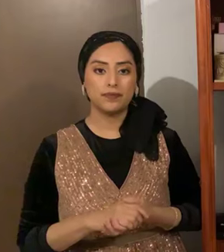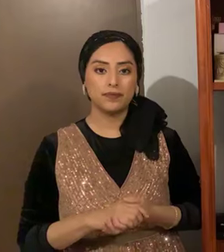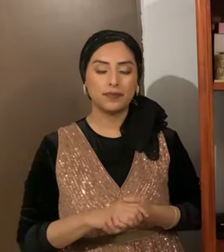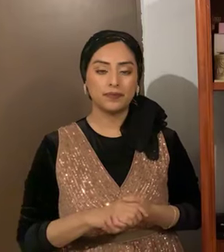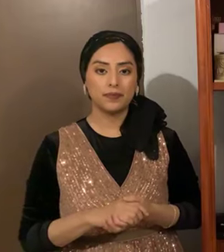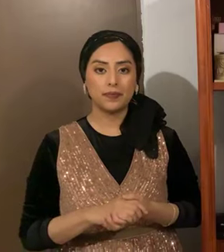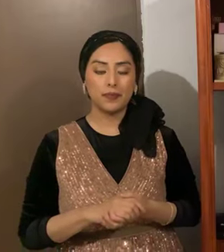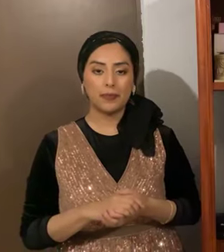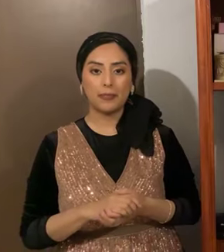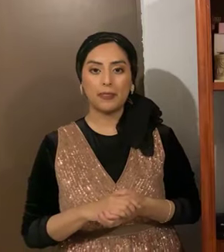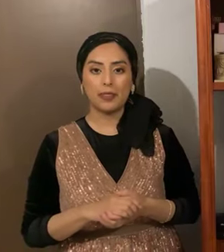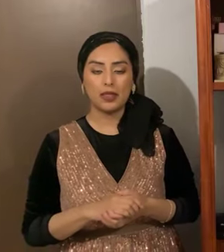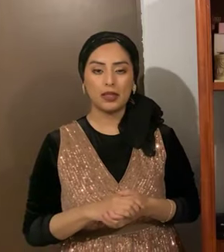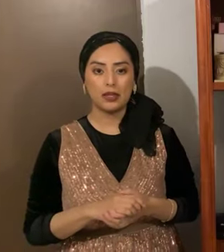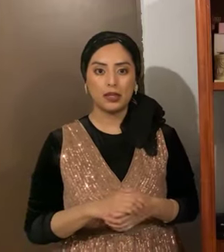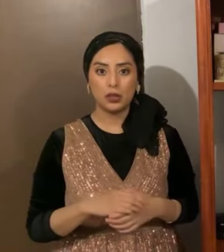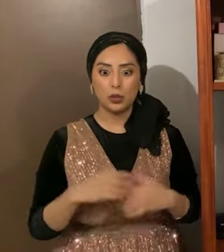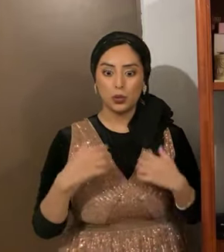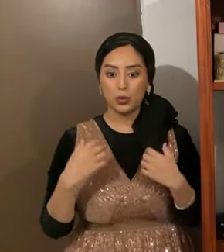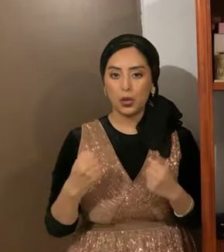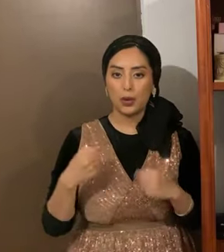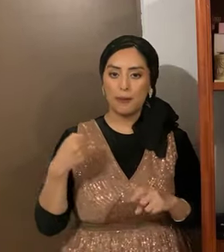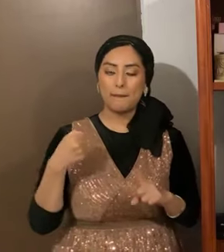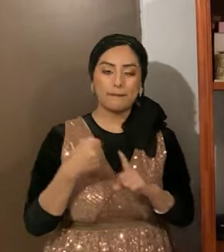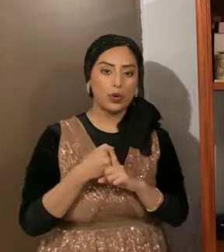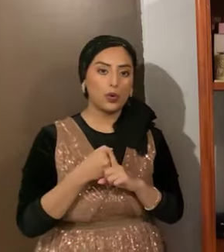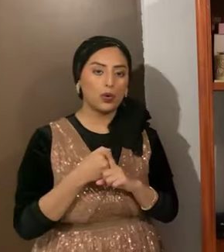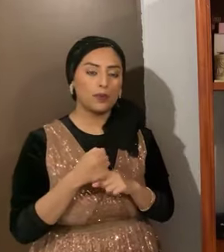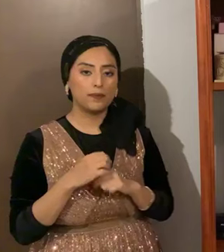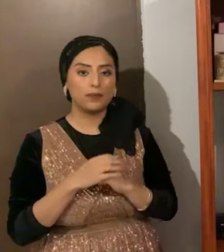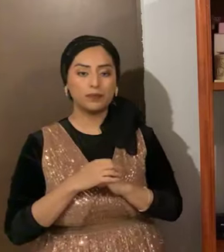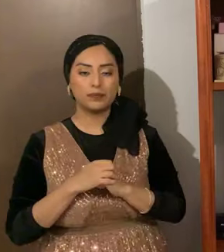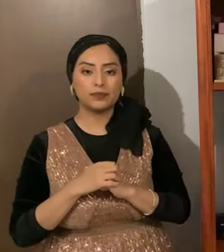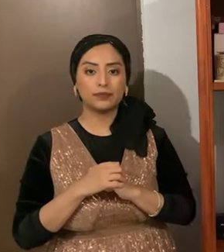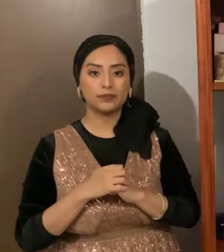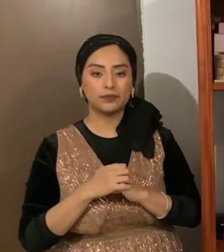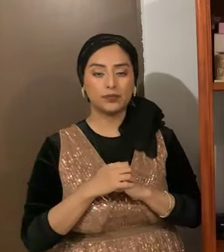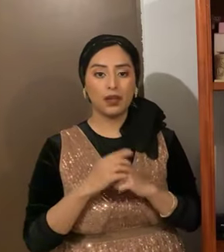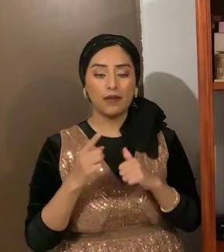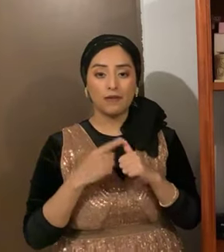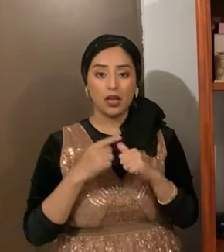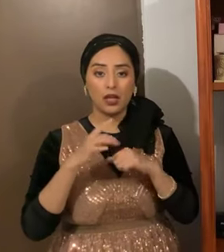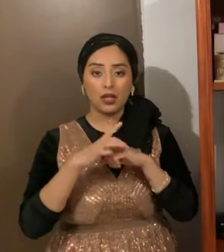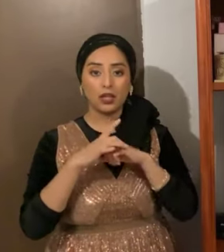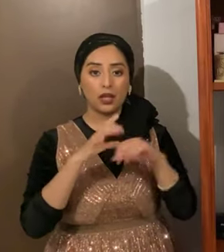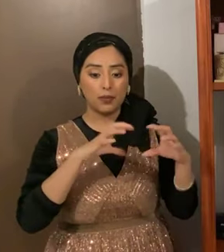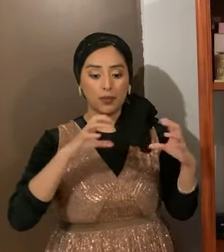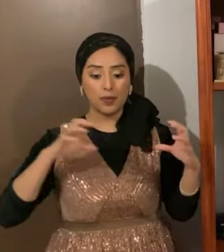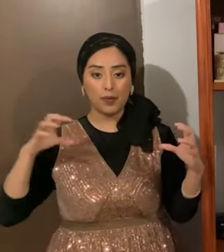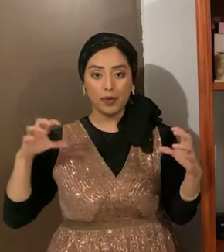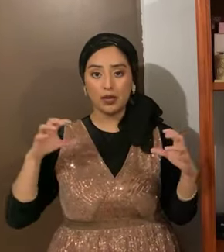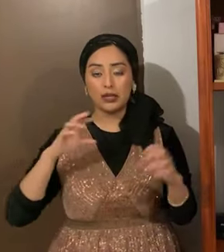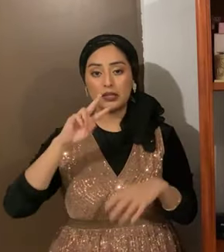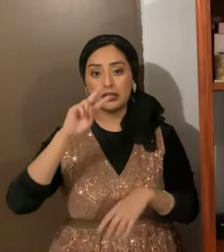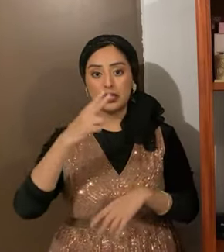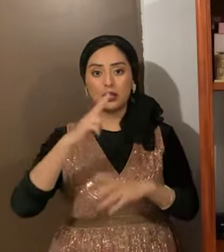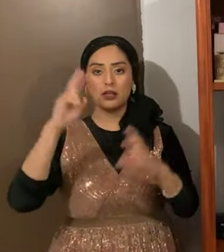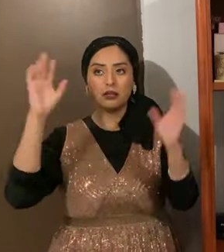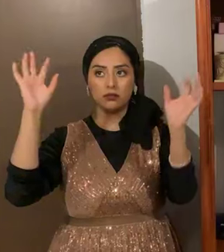Viene algo muy fuerte porque se junta primero la alineación planetaria y segundo el eclipse